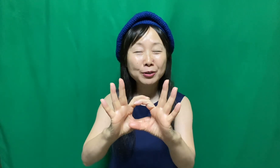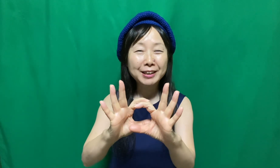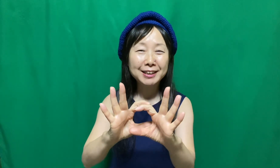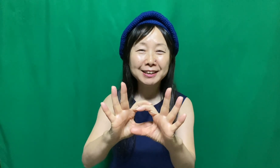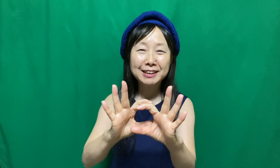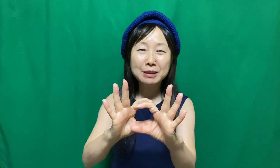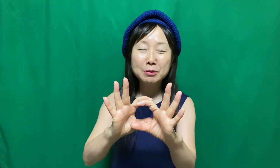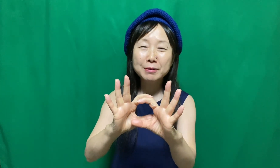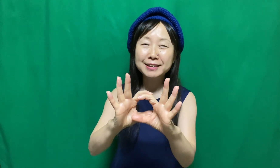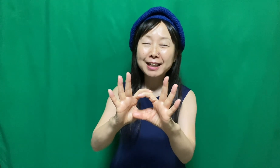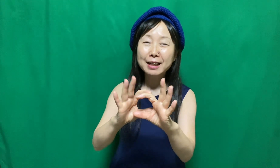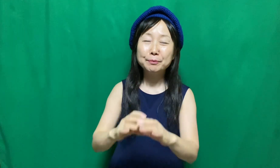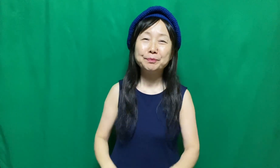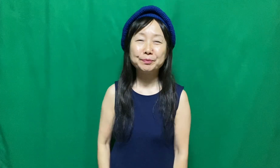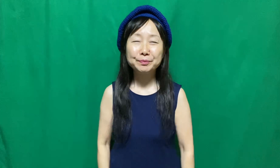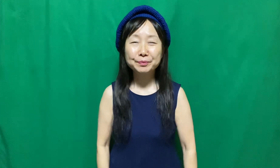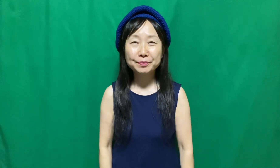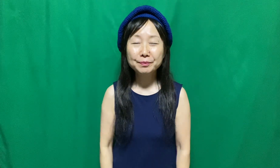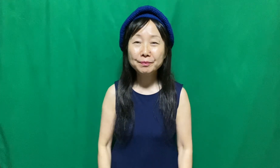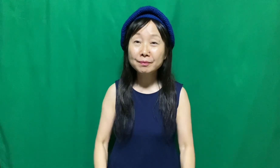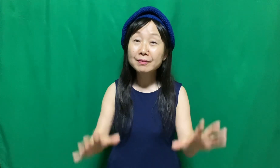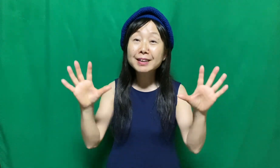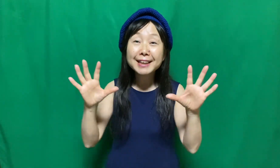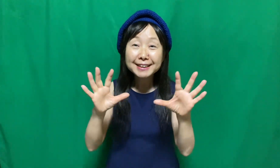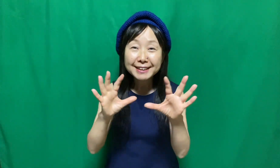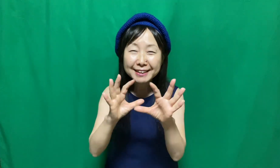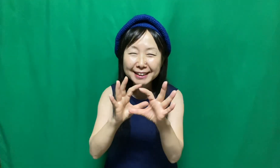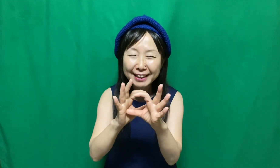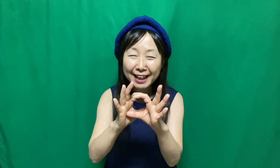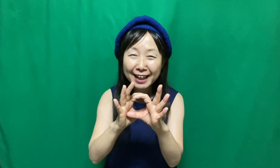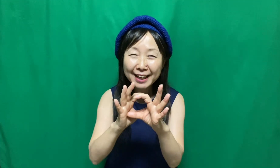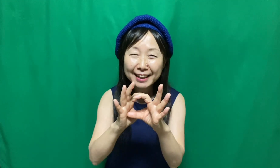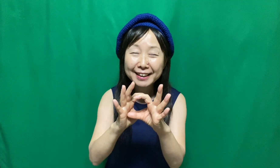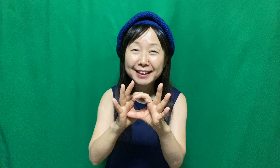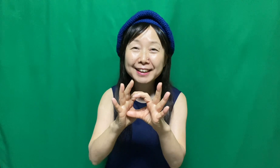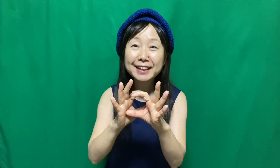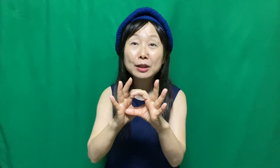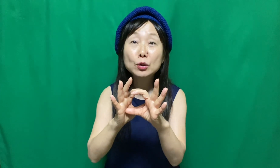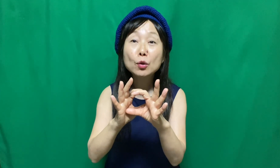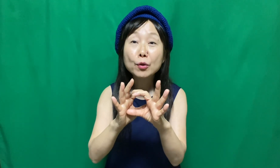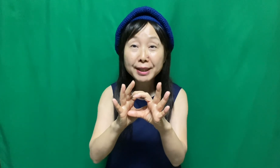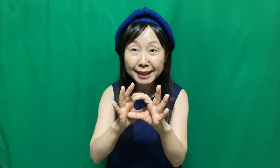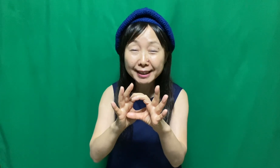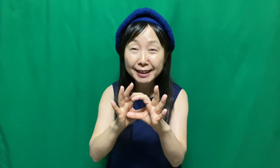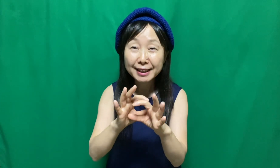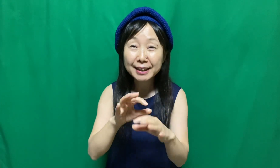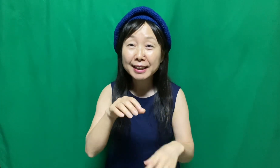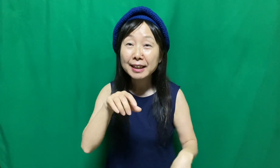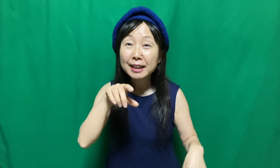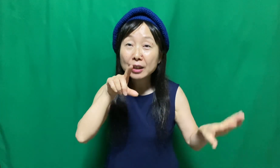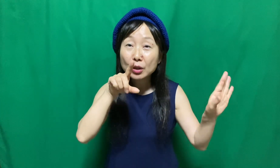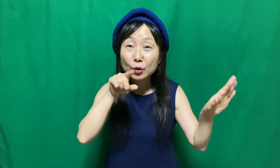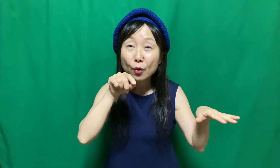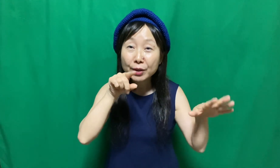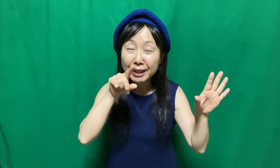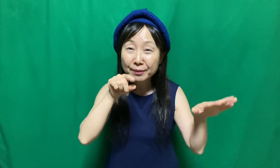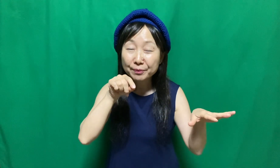形にしてみました。小さな鳥、鳥